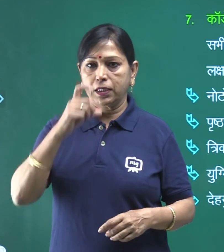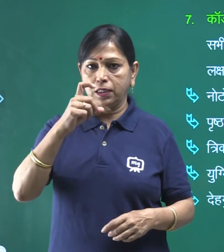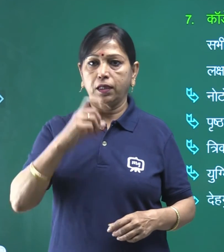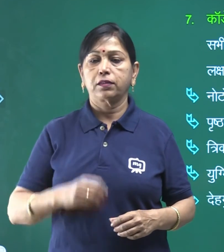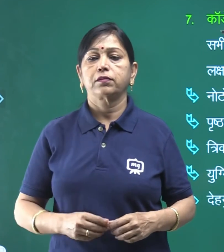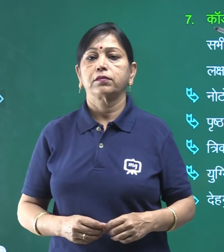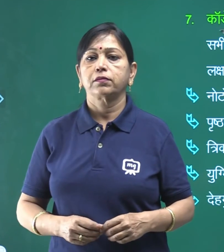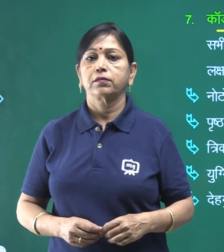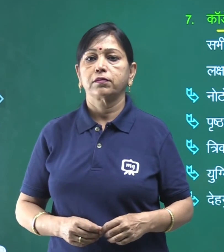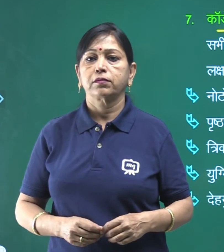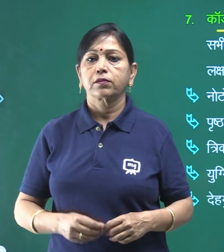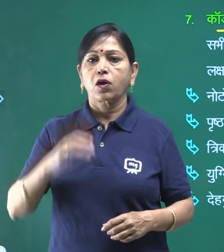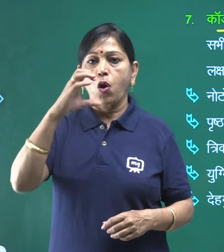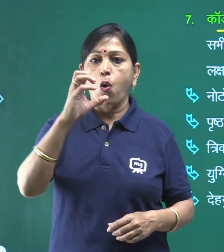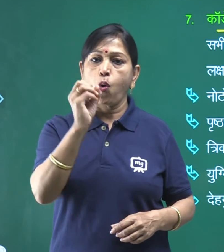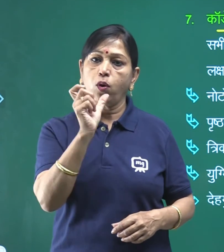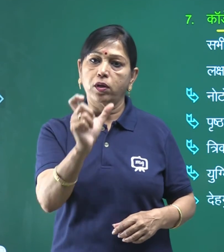7. कोर्डेटा